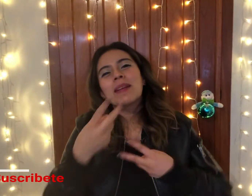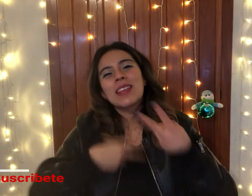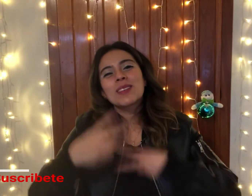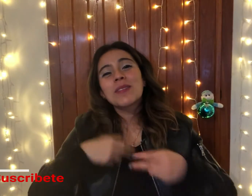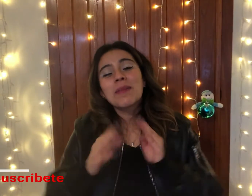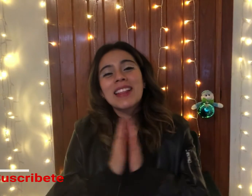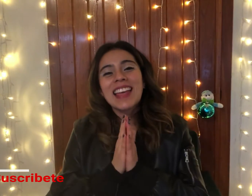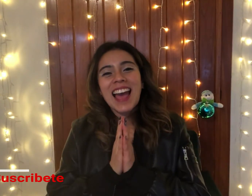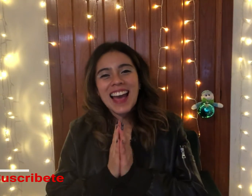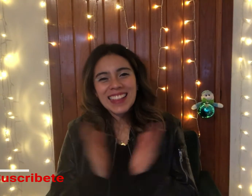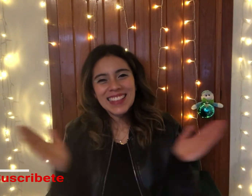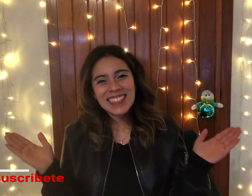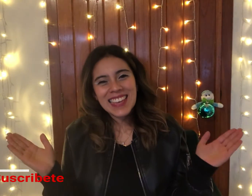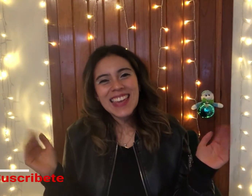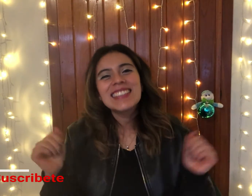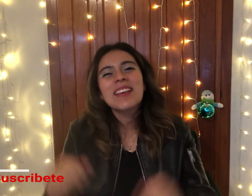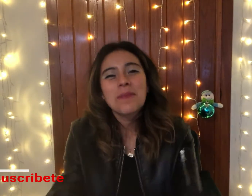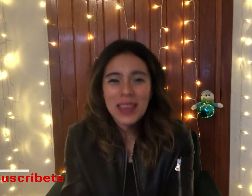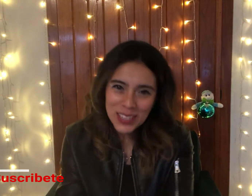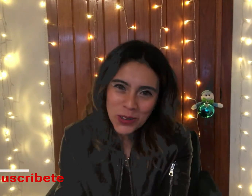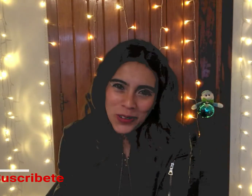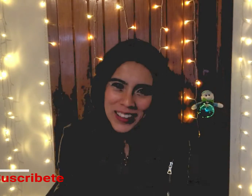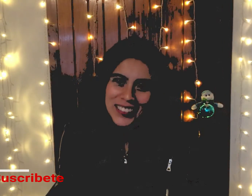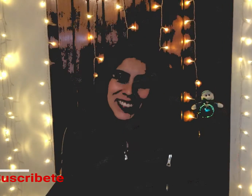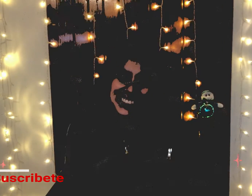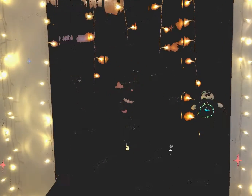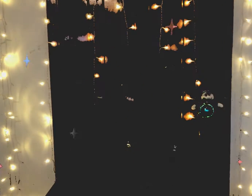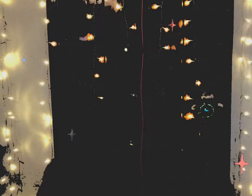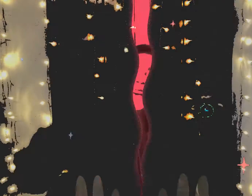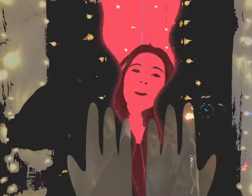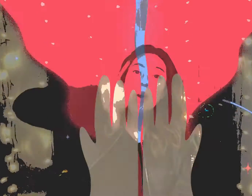Bienvenidos nuevamente a De Señas Me He Hecho Un Cuento.